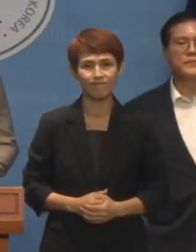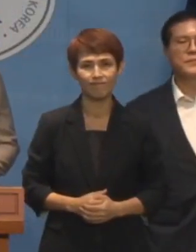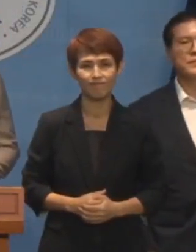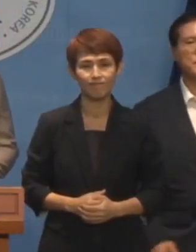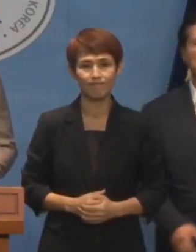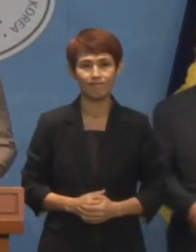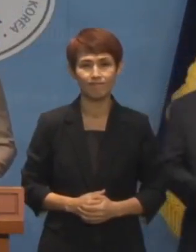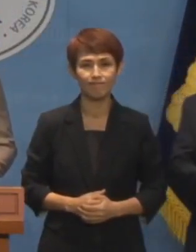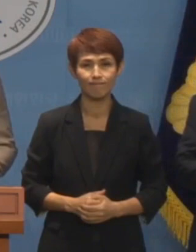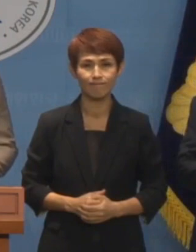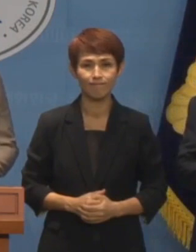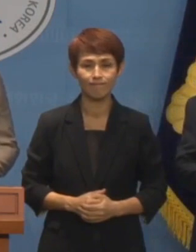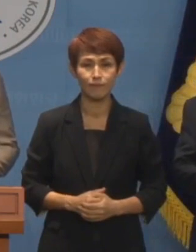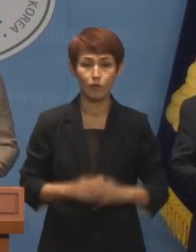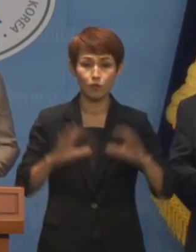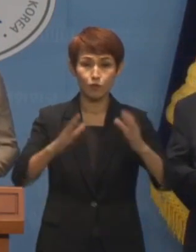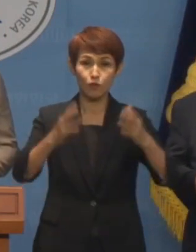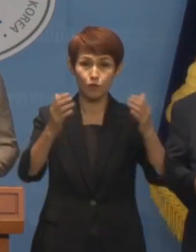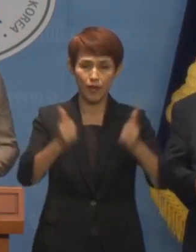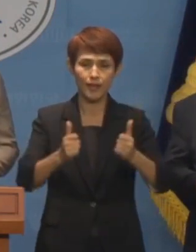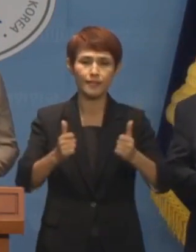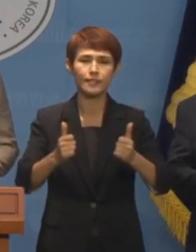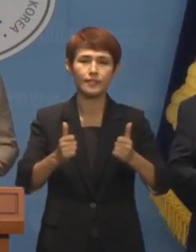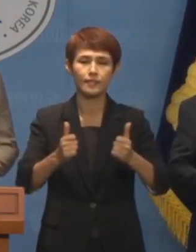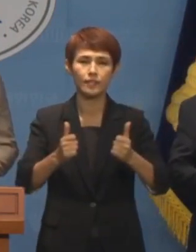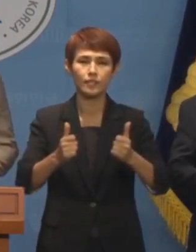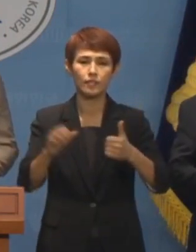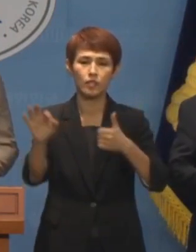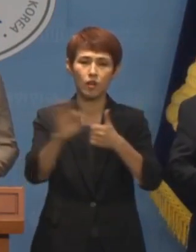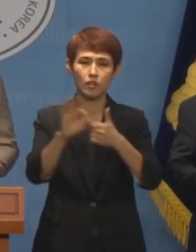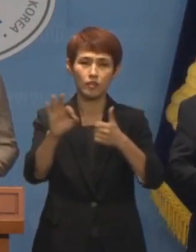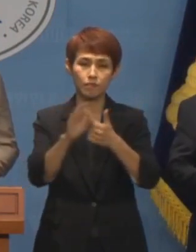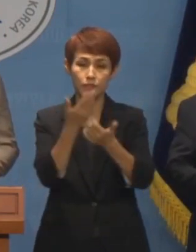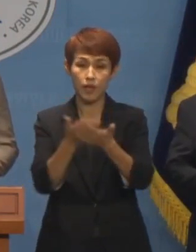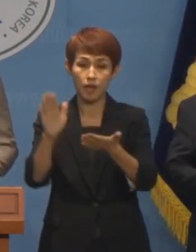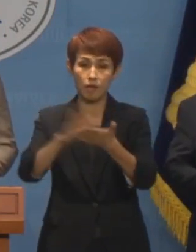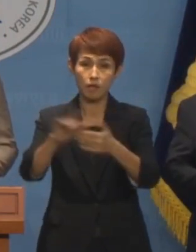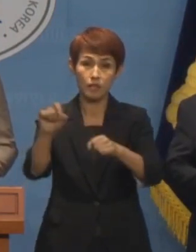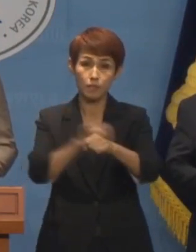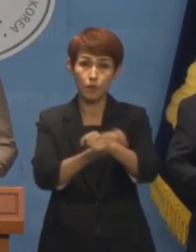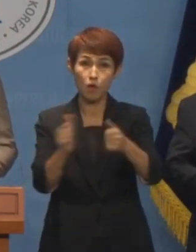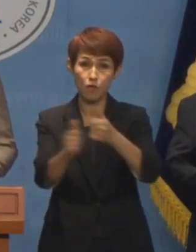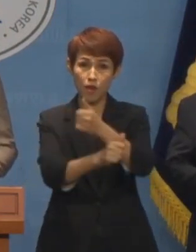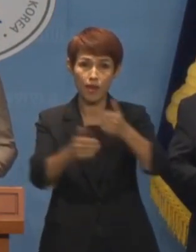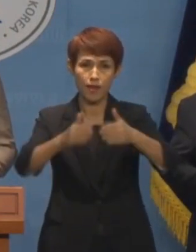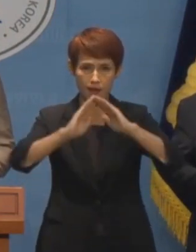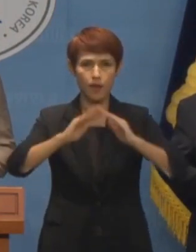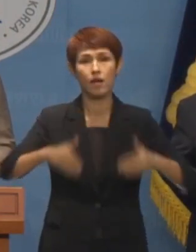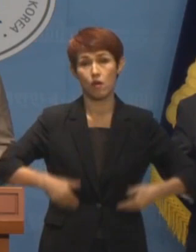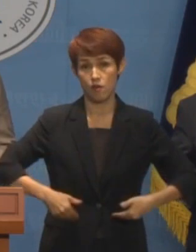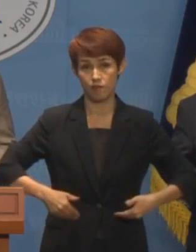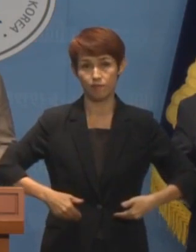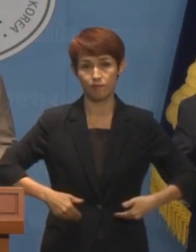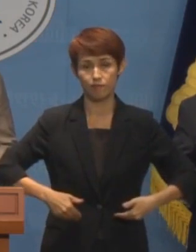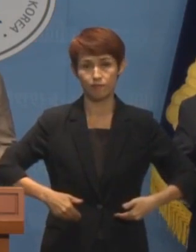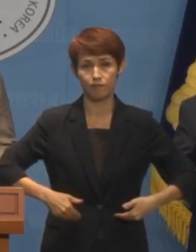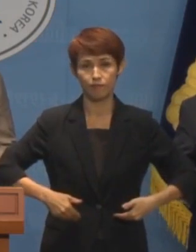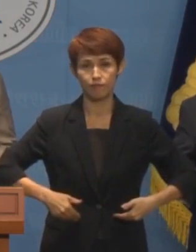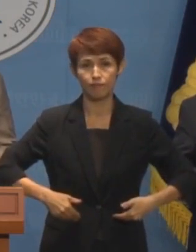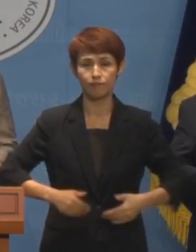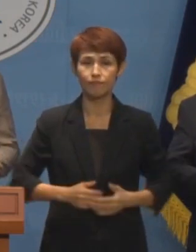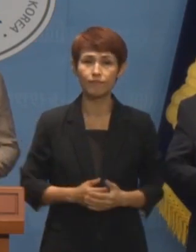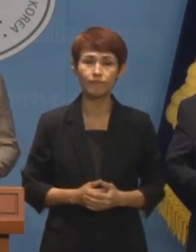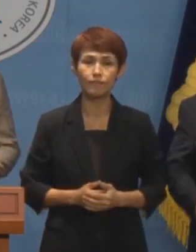이를 위해 당장 국회 상설 연금개혁특별위원회를 출범시켜야 합니다. 이에